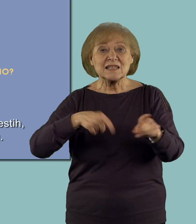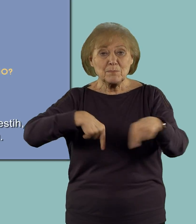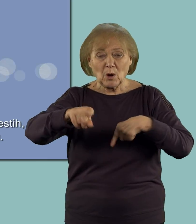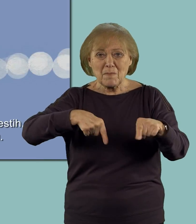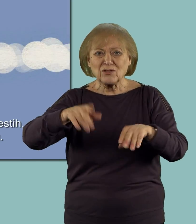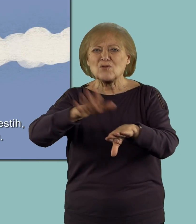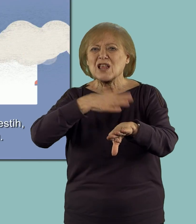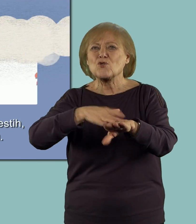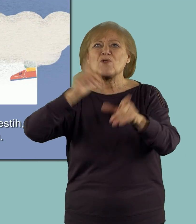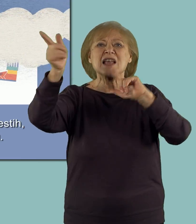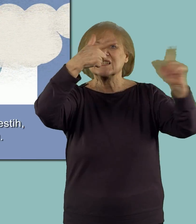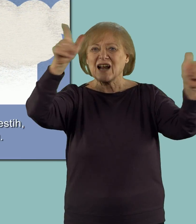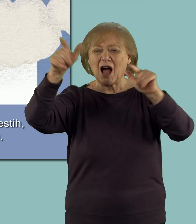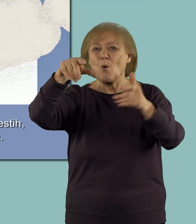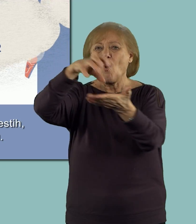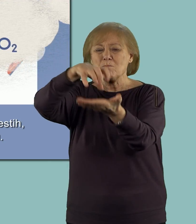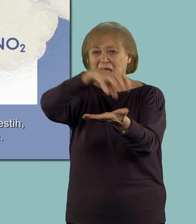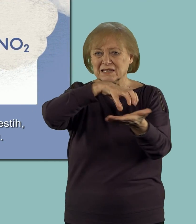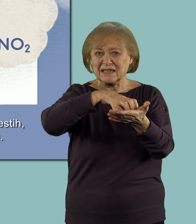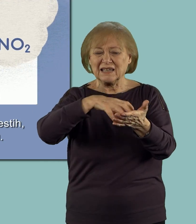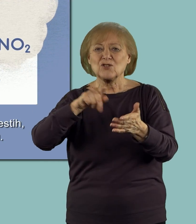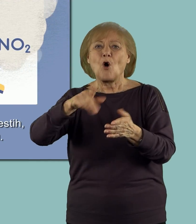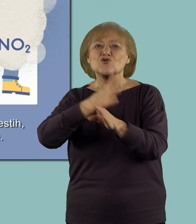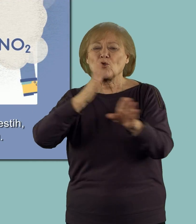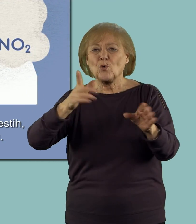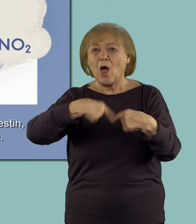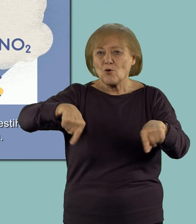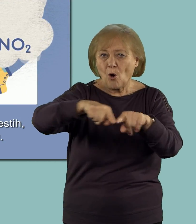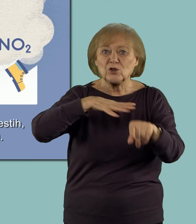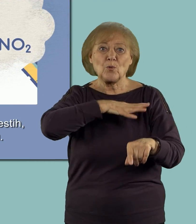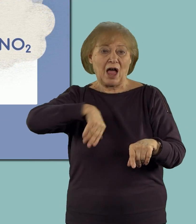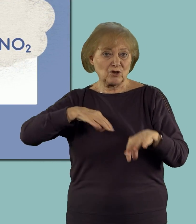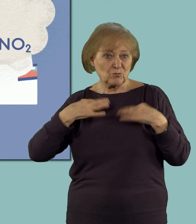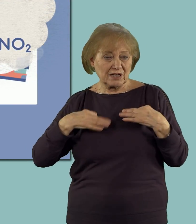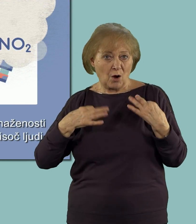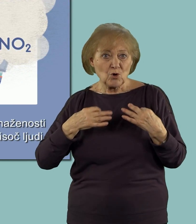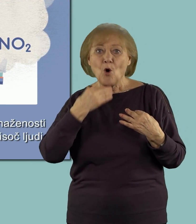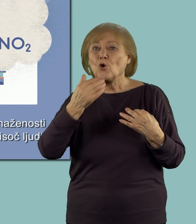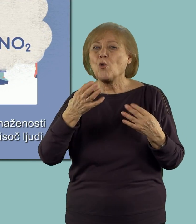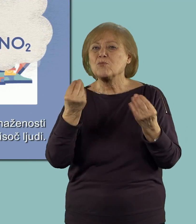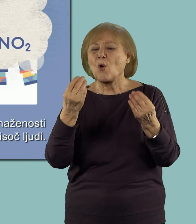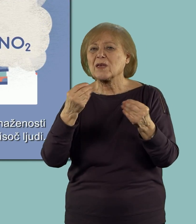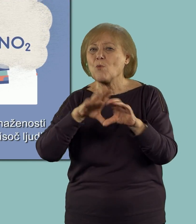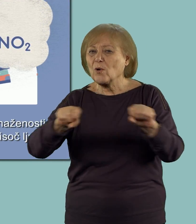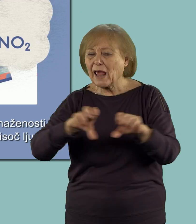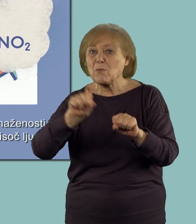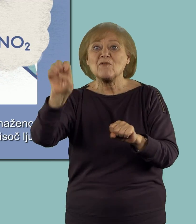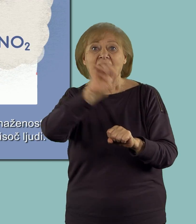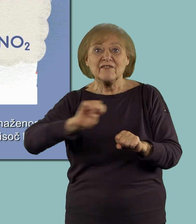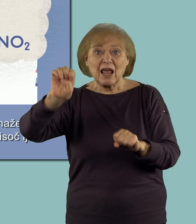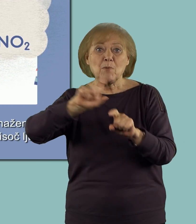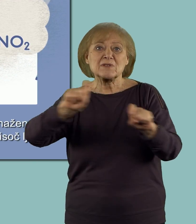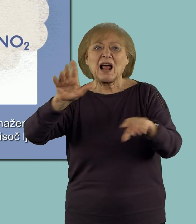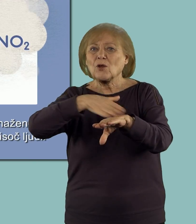Cestni promet onesnažuje zrak v naših mestih, kar škoduje okolju in našemu zdravju. Kljub številnim ukrepom v